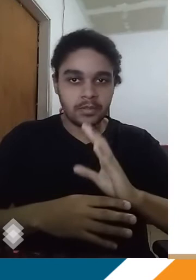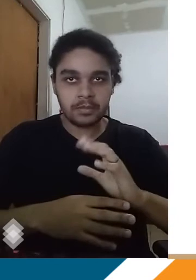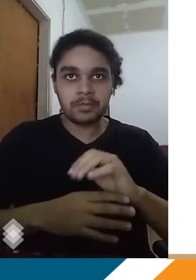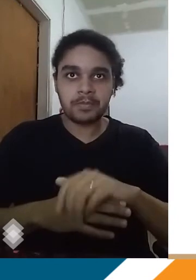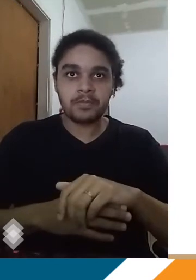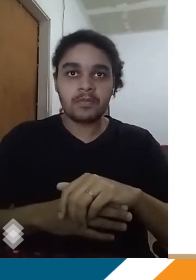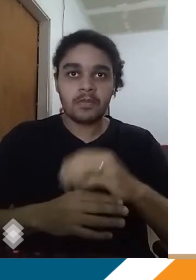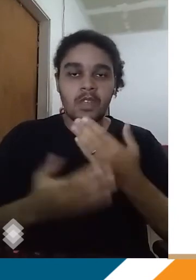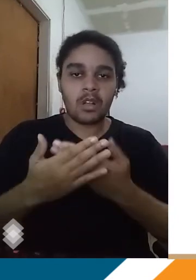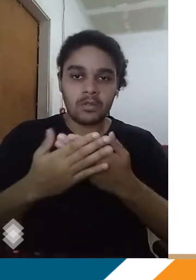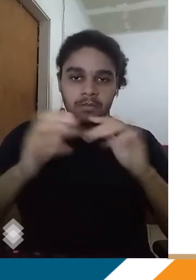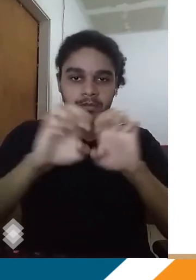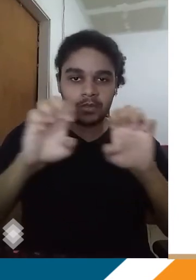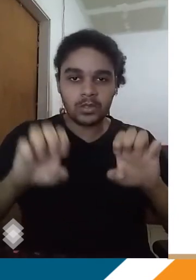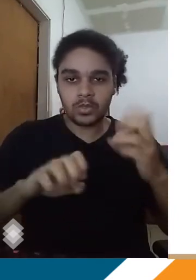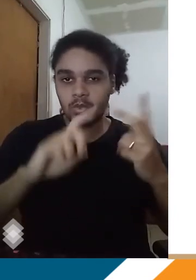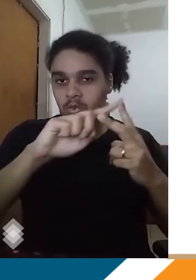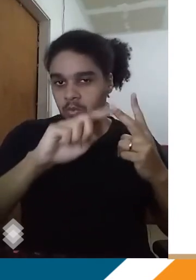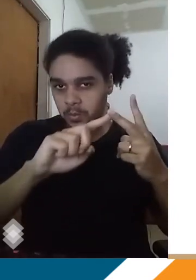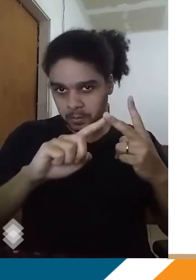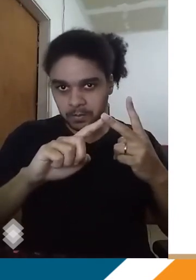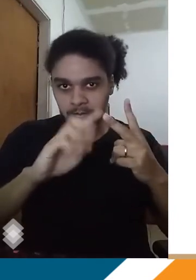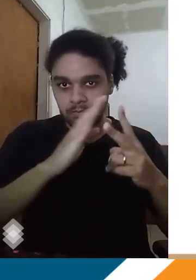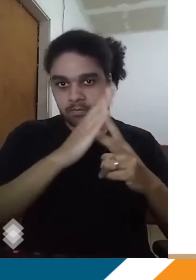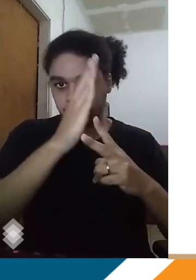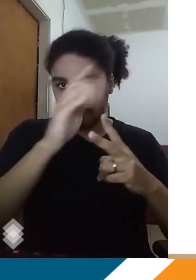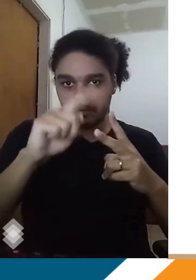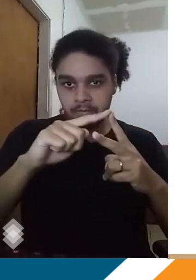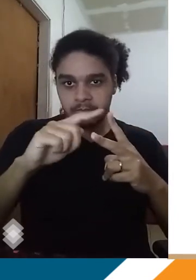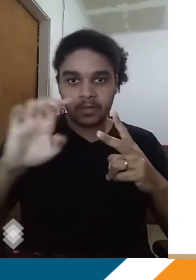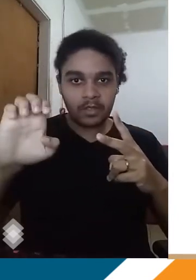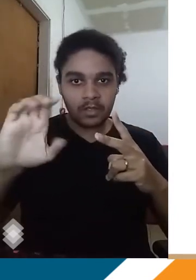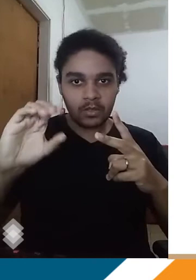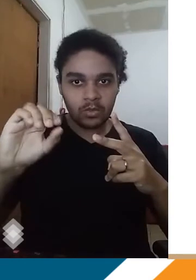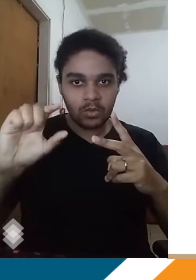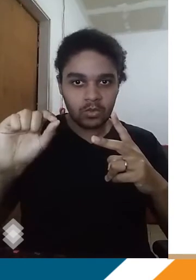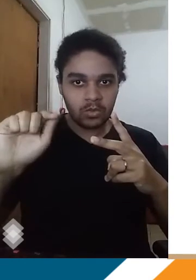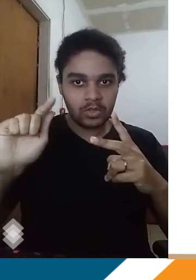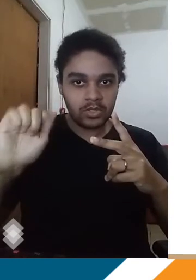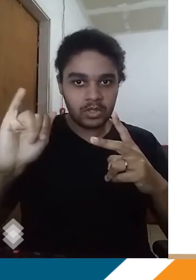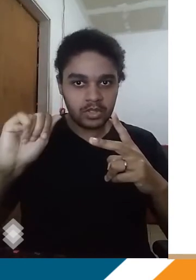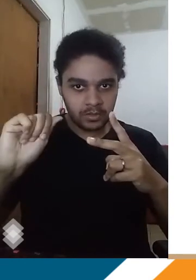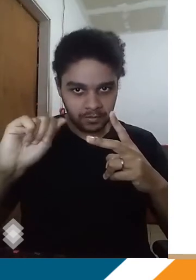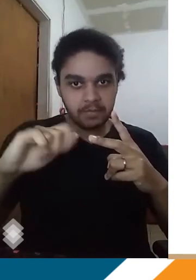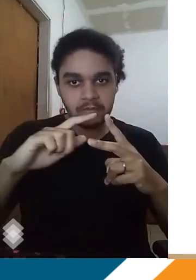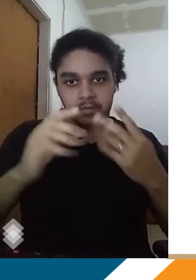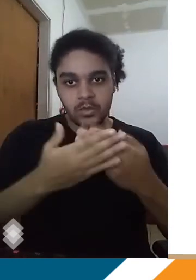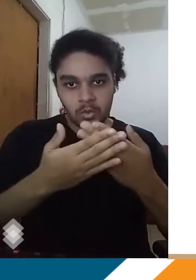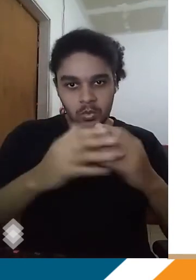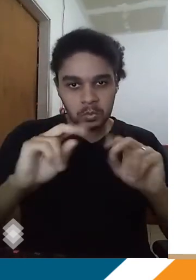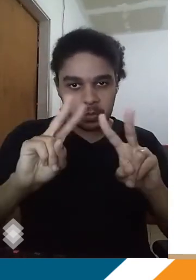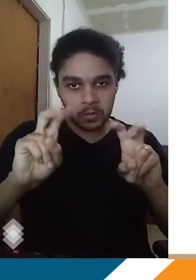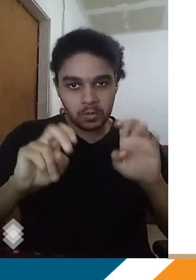Bom, a nossa aula vai estar estruturada a partir de duas frentes. Uma frente relacionada à ecologia, onde a gente vai estudar um pouco